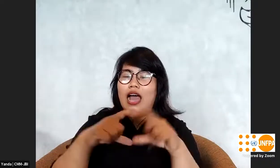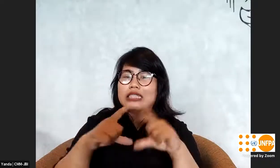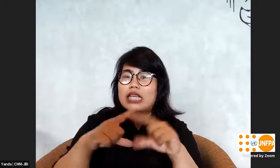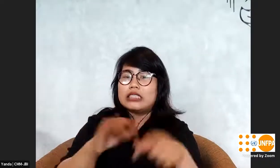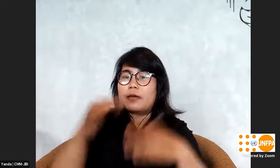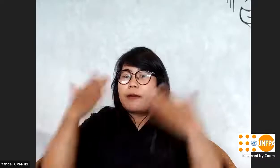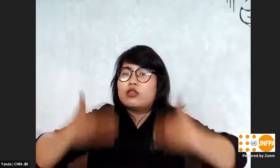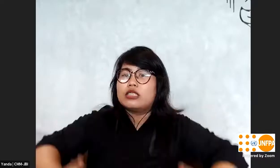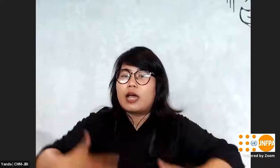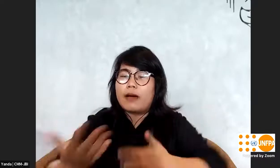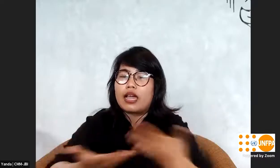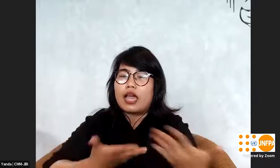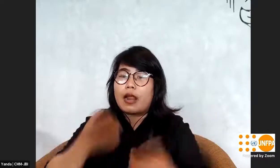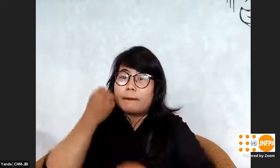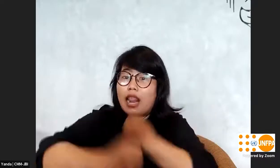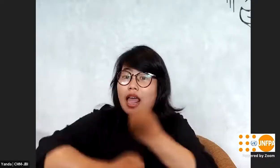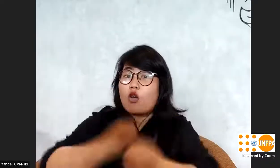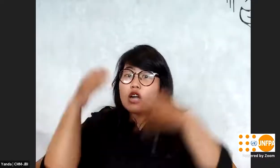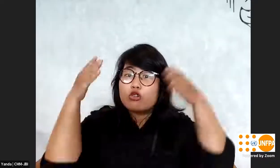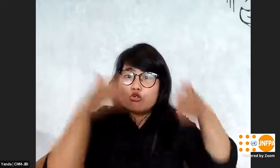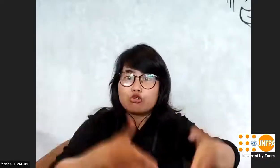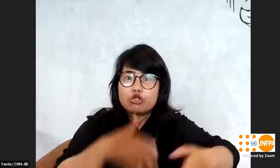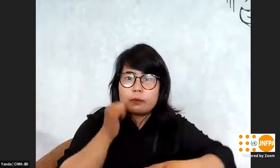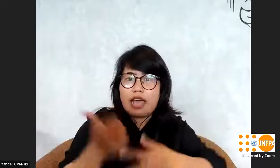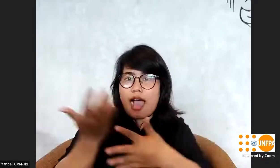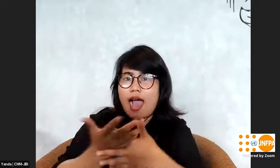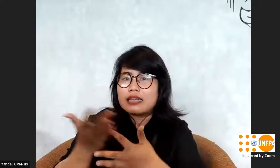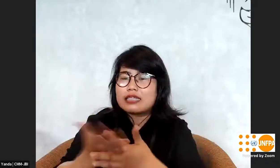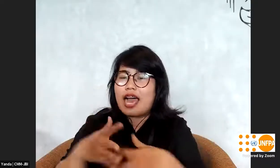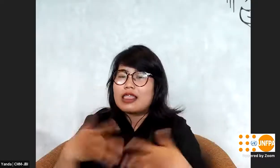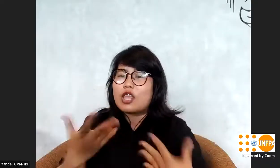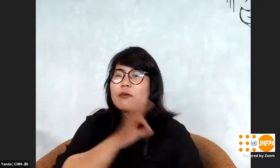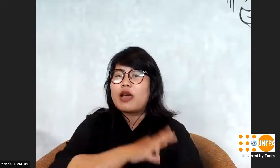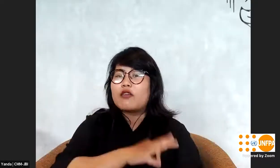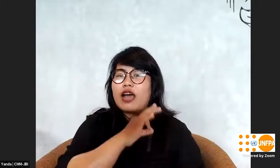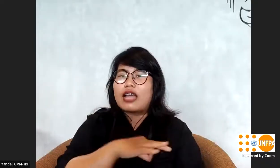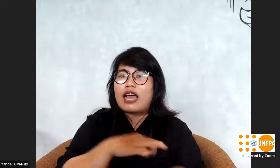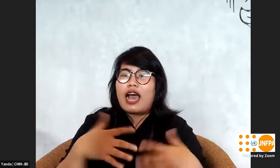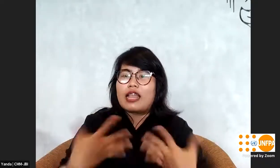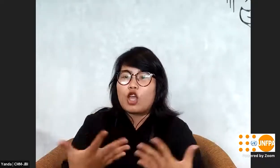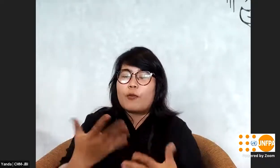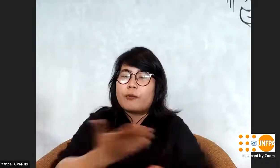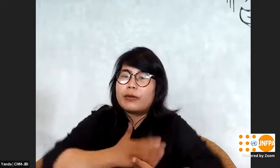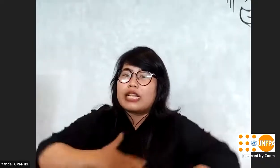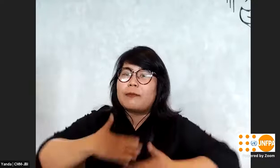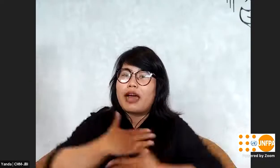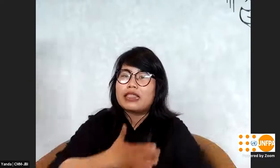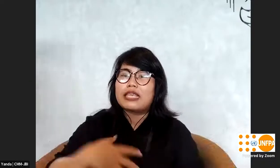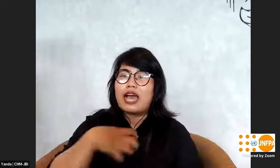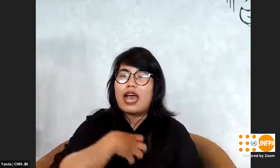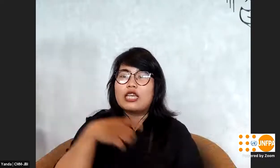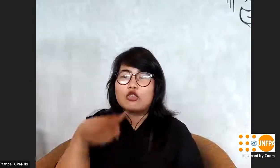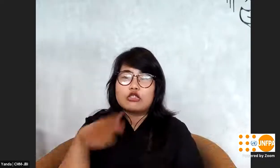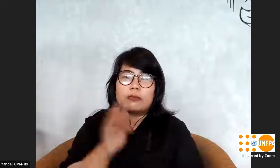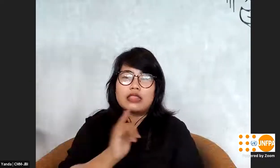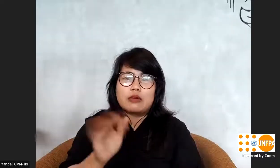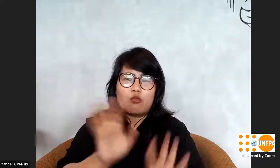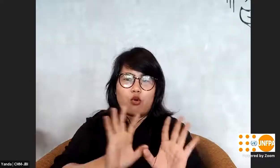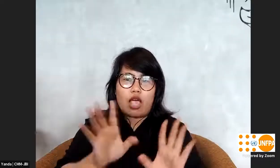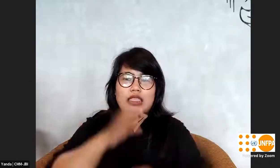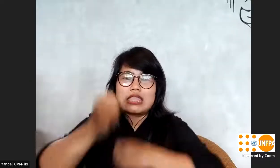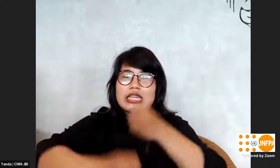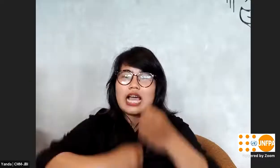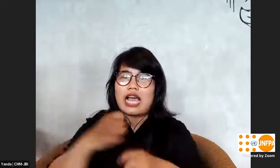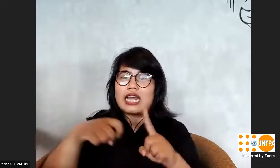perlakuan dan kemudian khusus untuk dapat mengakses memanfaatkan dan menikmati hak bukanlah sebuah tim tertarik aktif